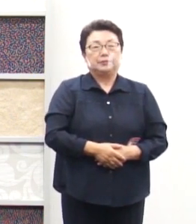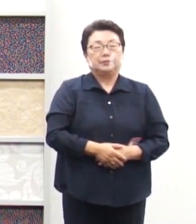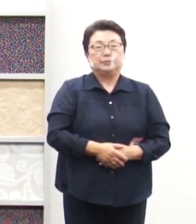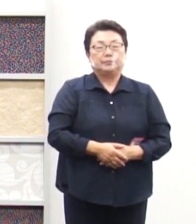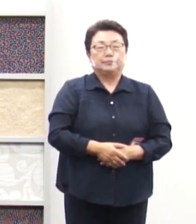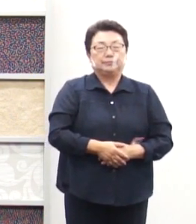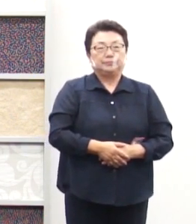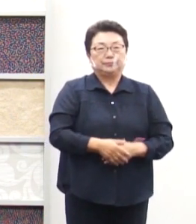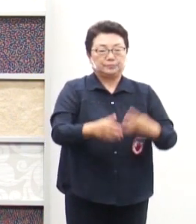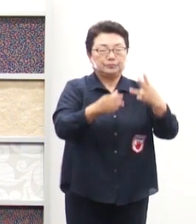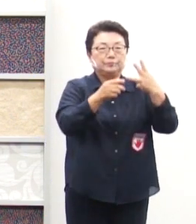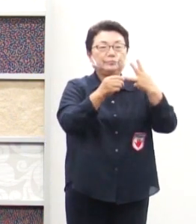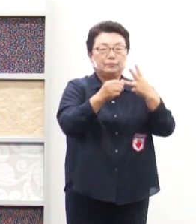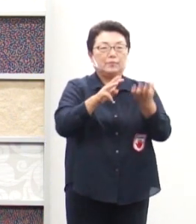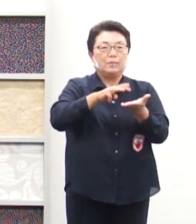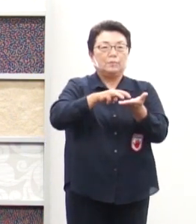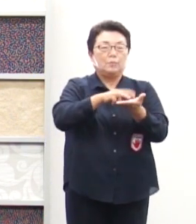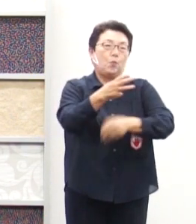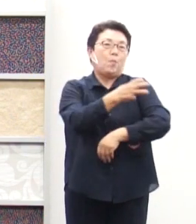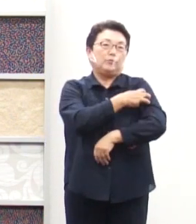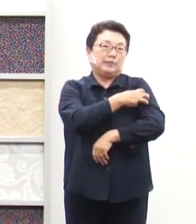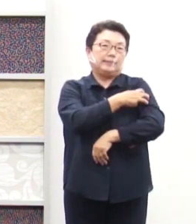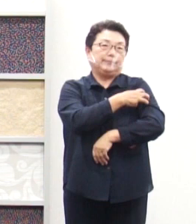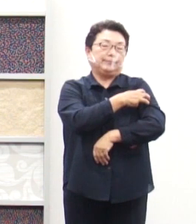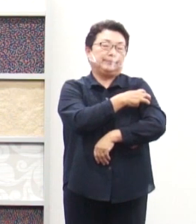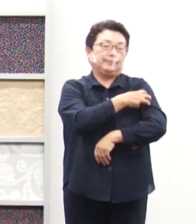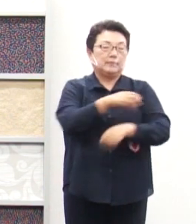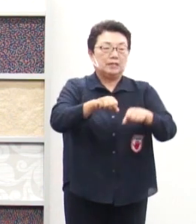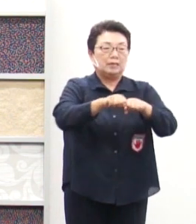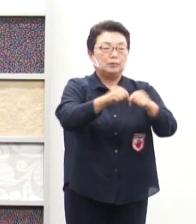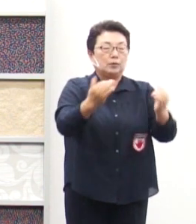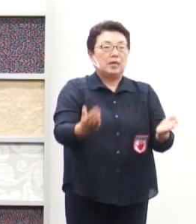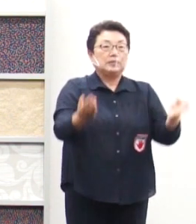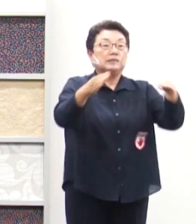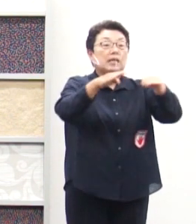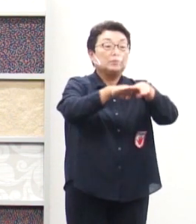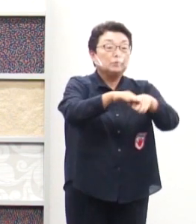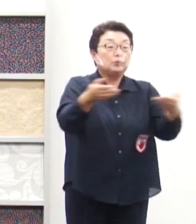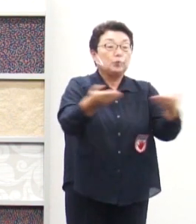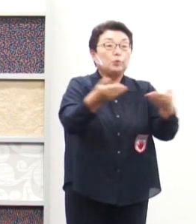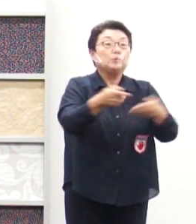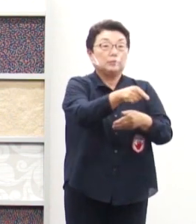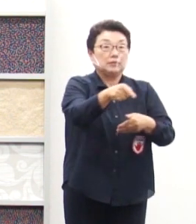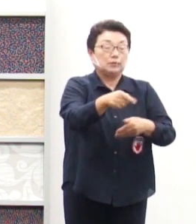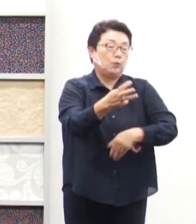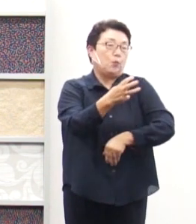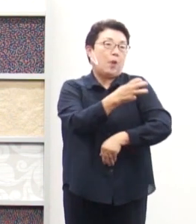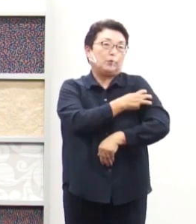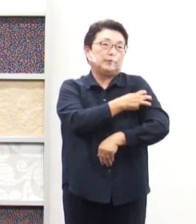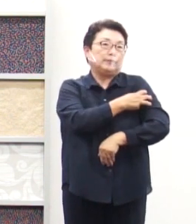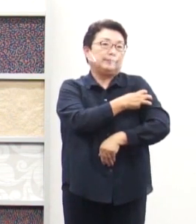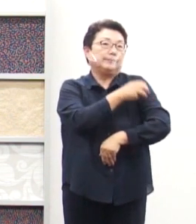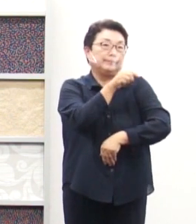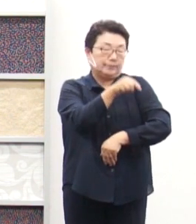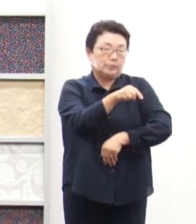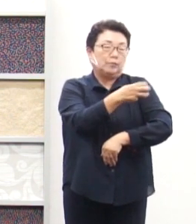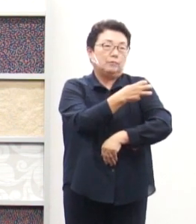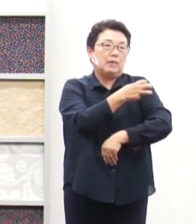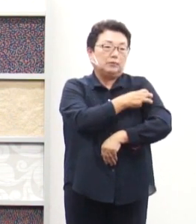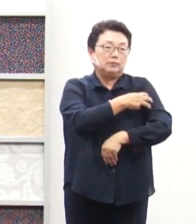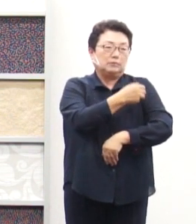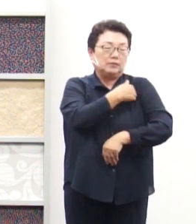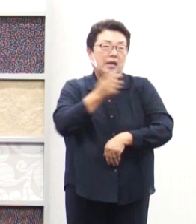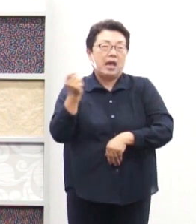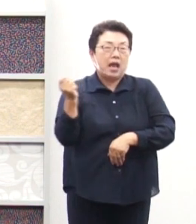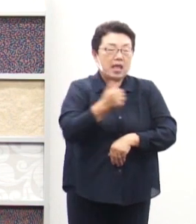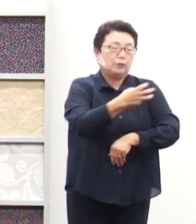対策の3点目はワクチンです。障害者施設の従業者などに対しますワクチン接種が可能な限り